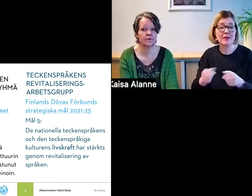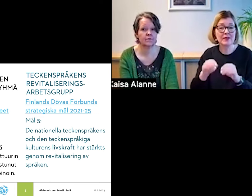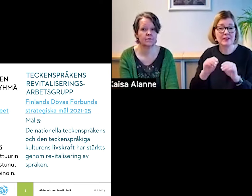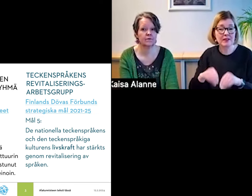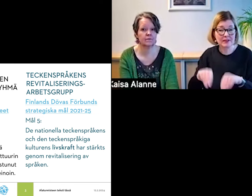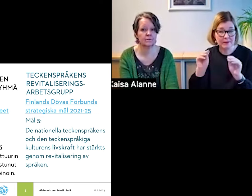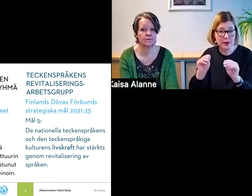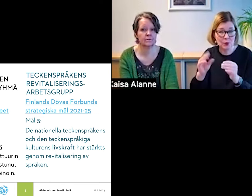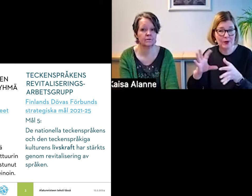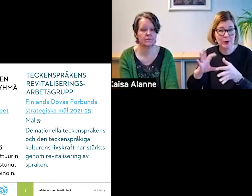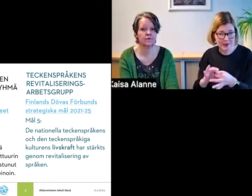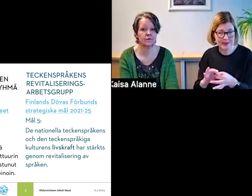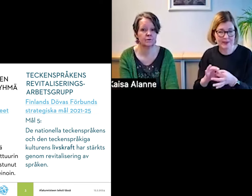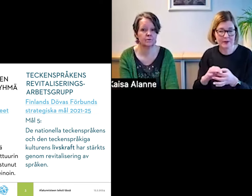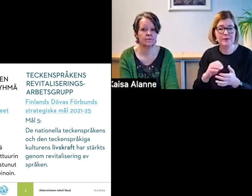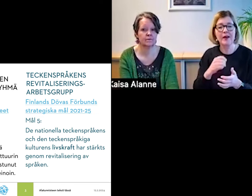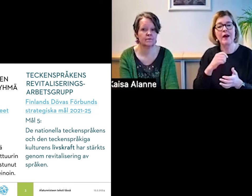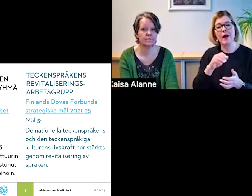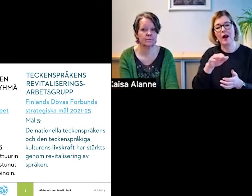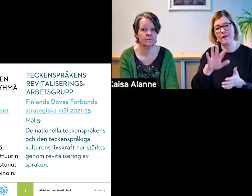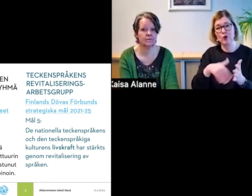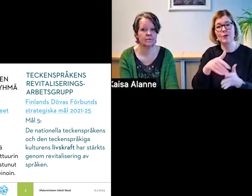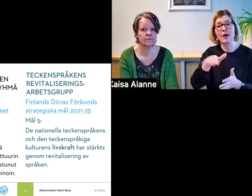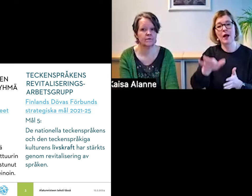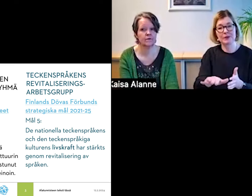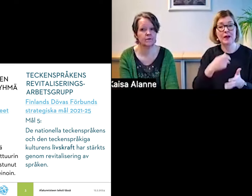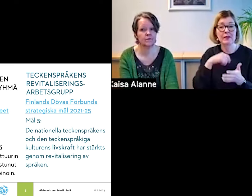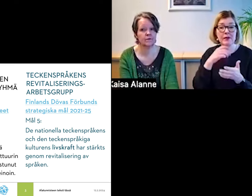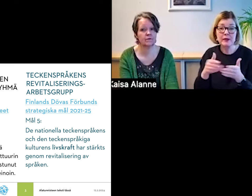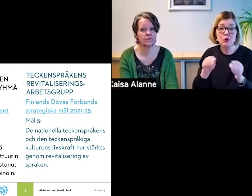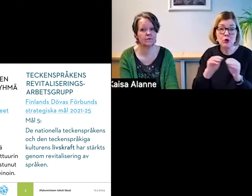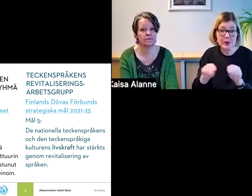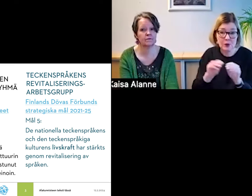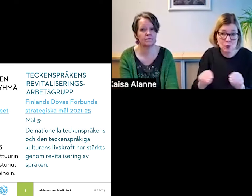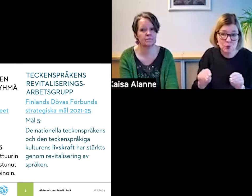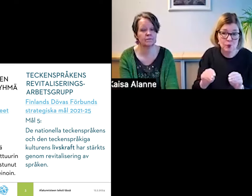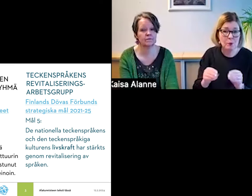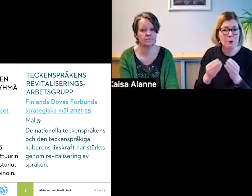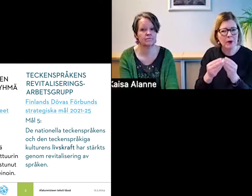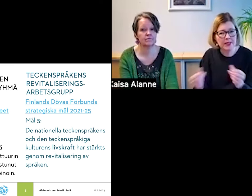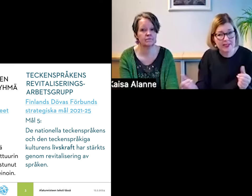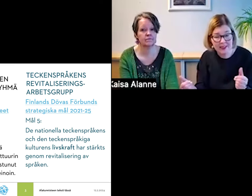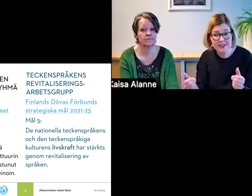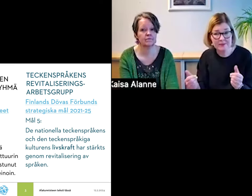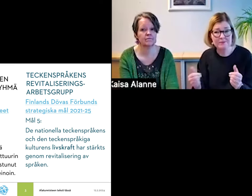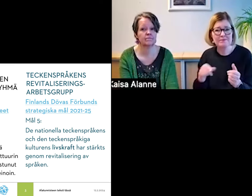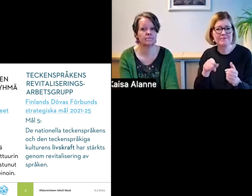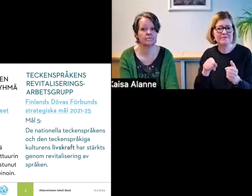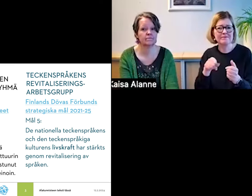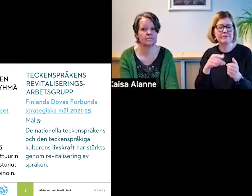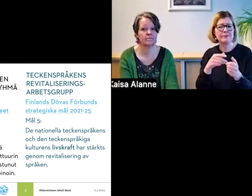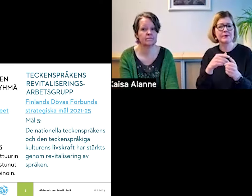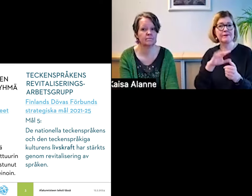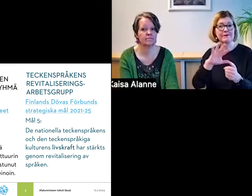tahona on perusopetus ja varhaiskasvatus, niiden niin kuin yhdistäminen ja ylipäätään